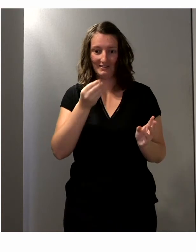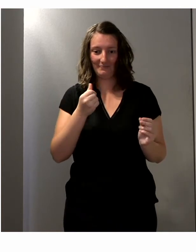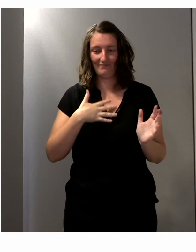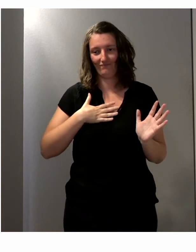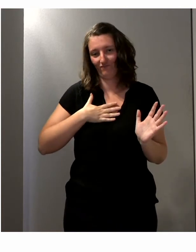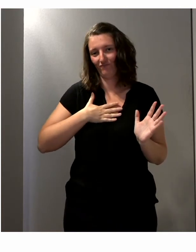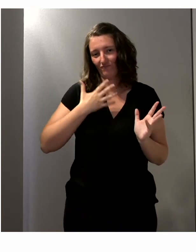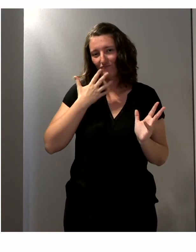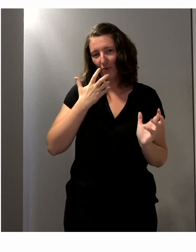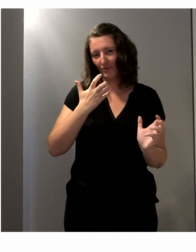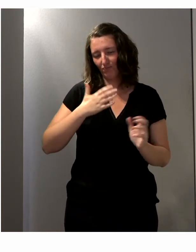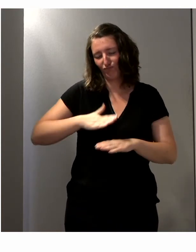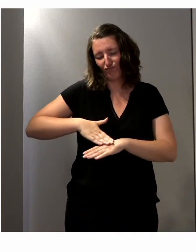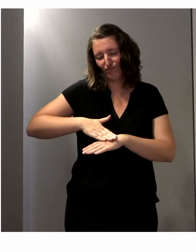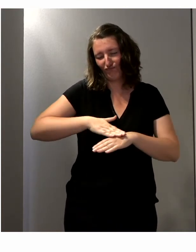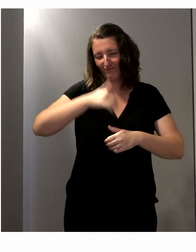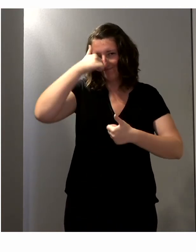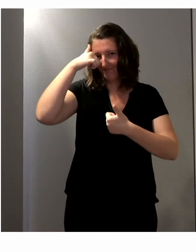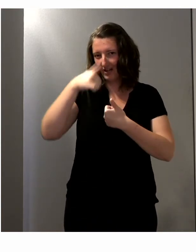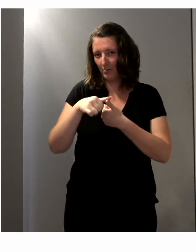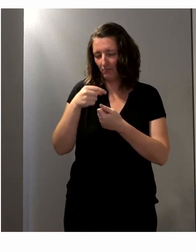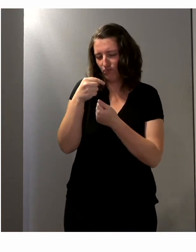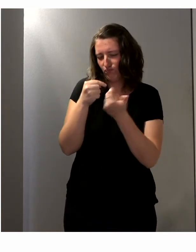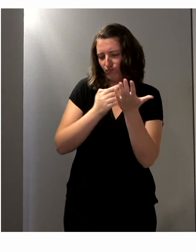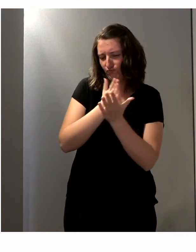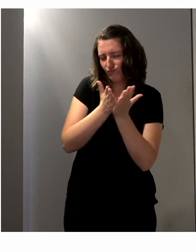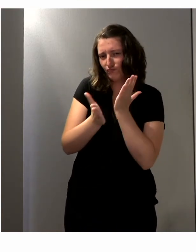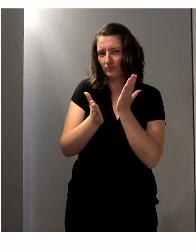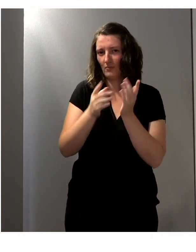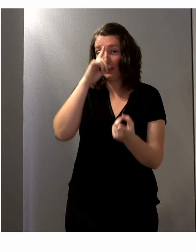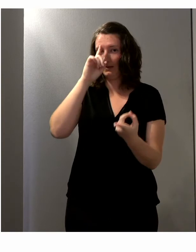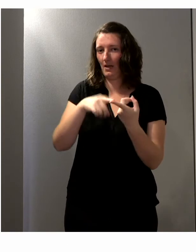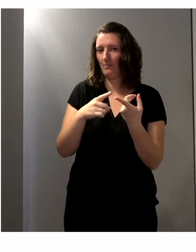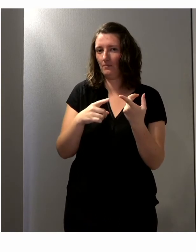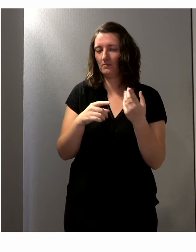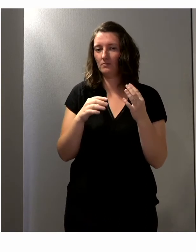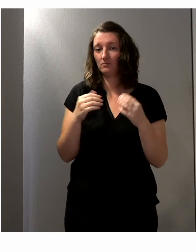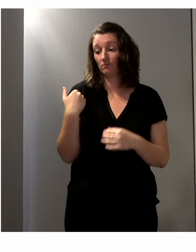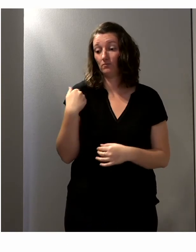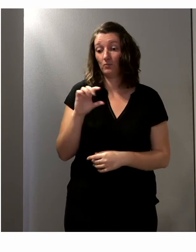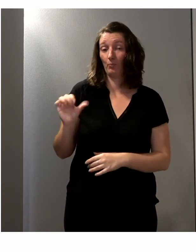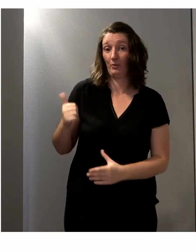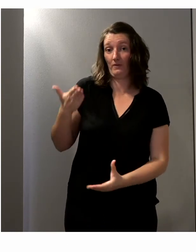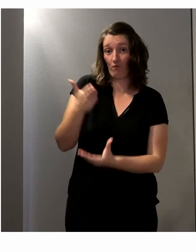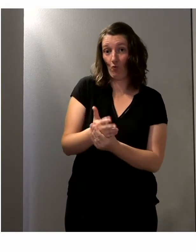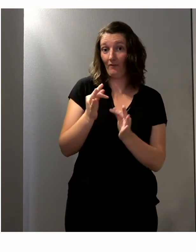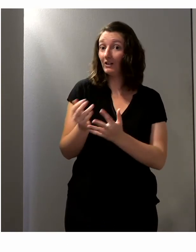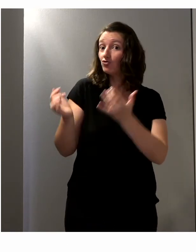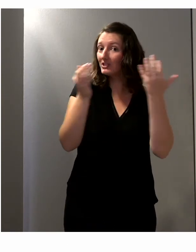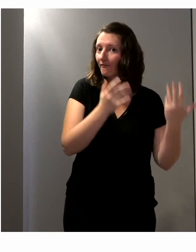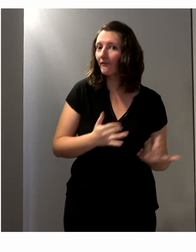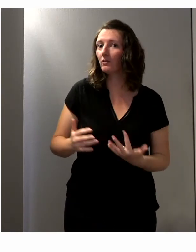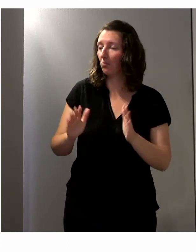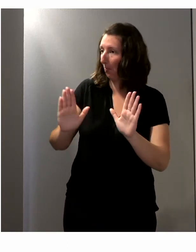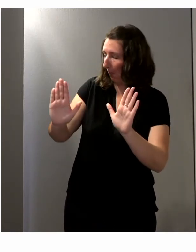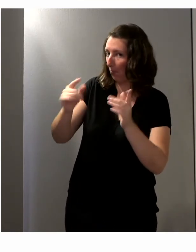je voudrais quand même rappeler les grands axes qui ont été donnés, puisque effectivement M. Langlard a parlé des chiffres, je ne